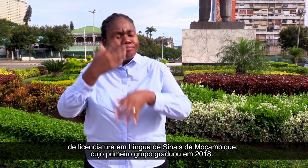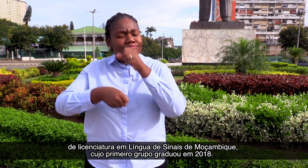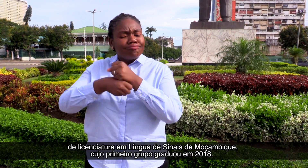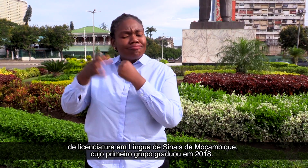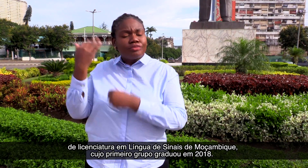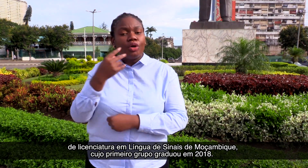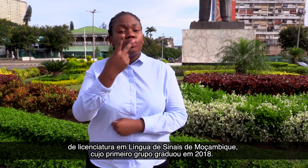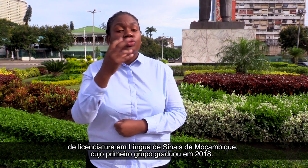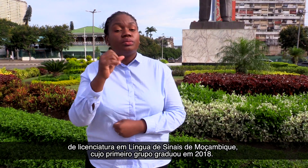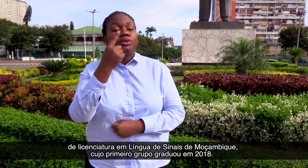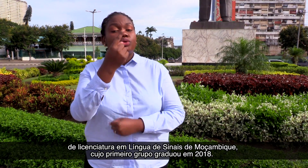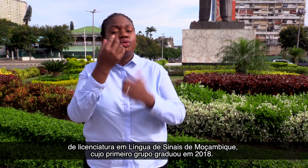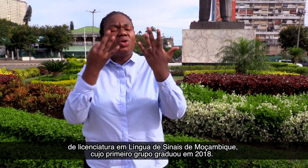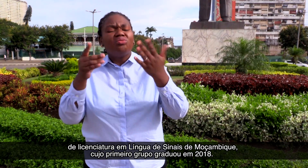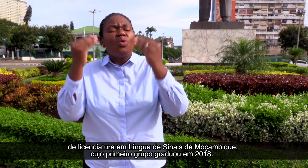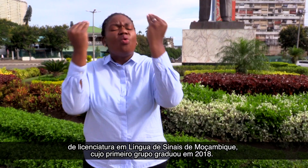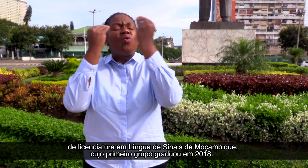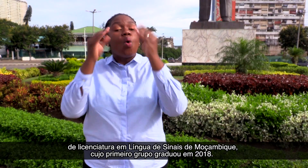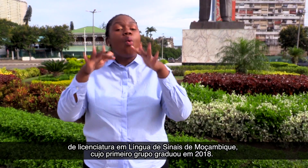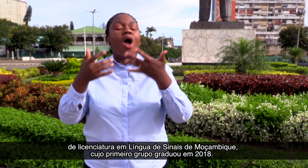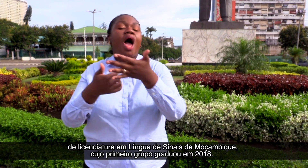graduou em 2018.